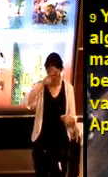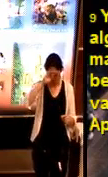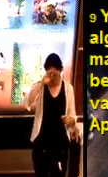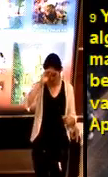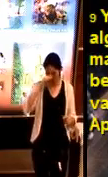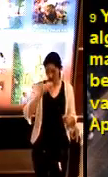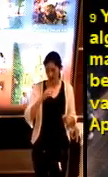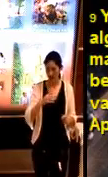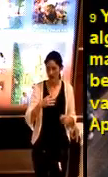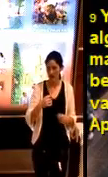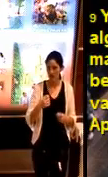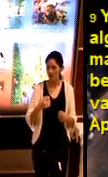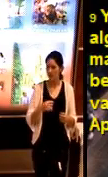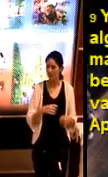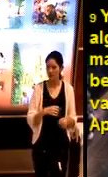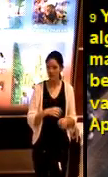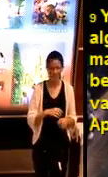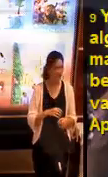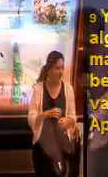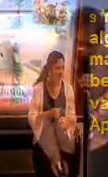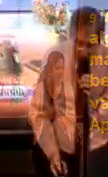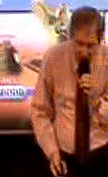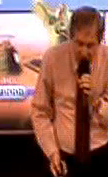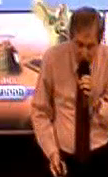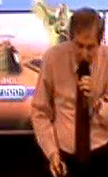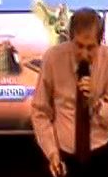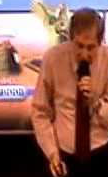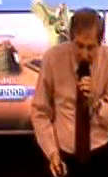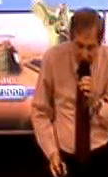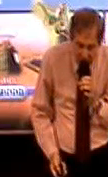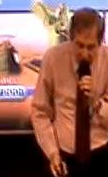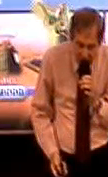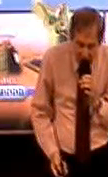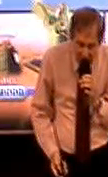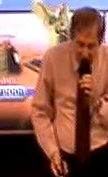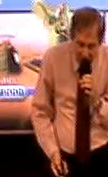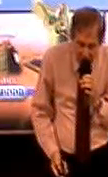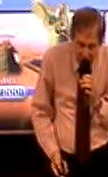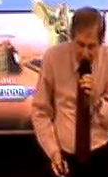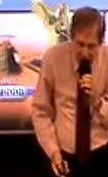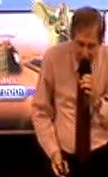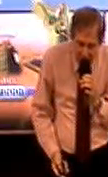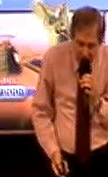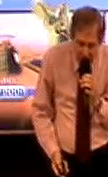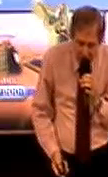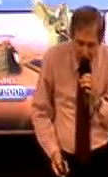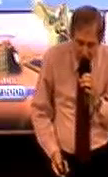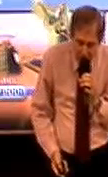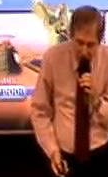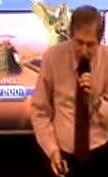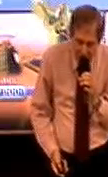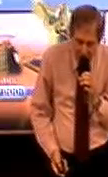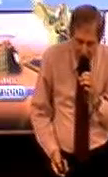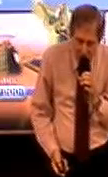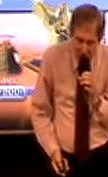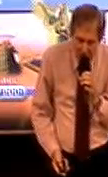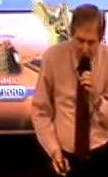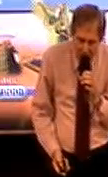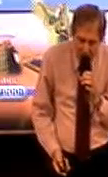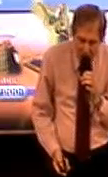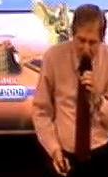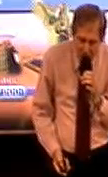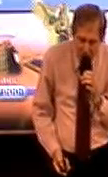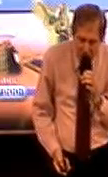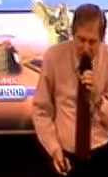vaciado puro en el cáliz de su ira. Fin del pecado. Y yo alabo